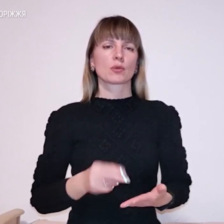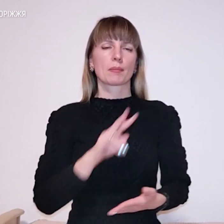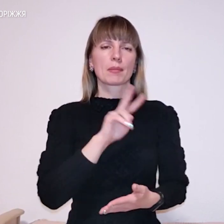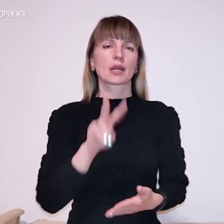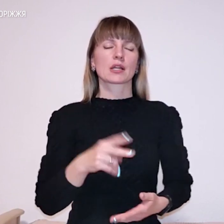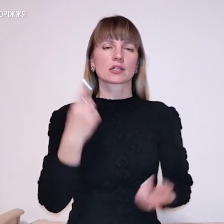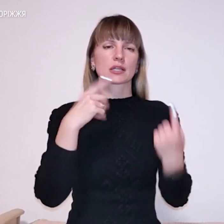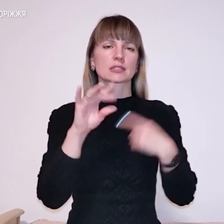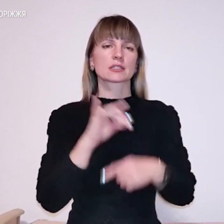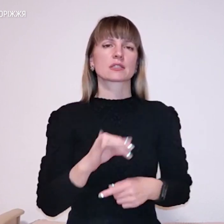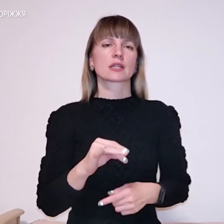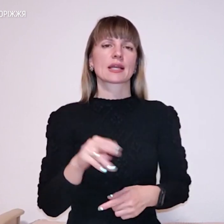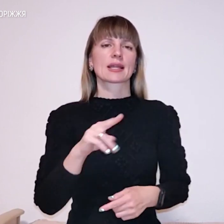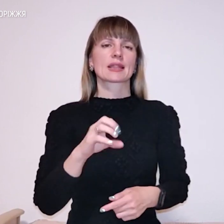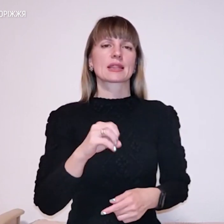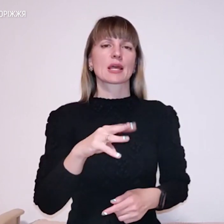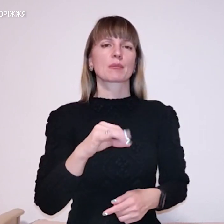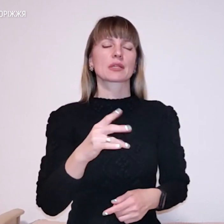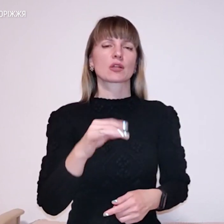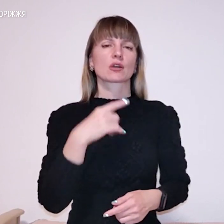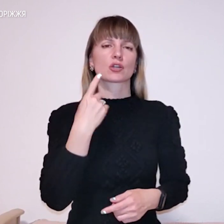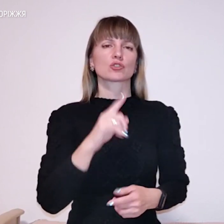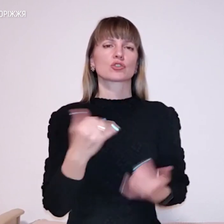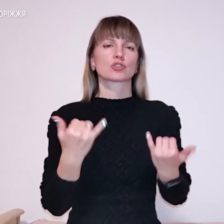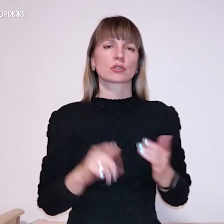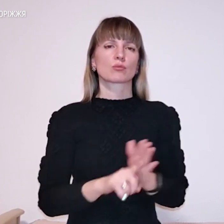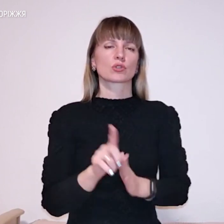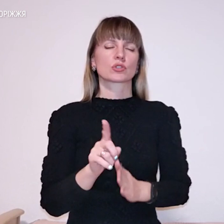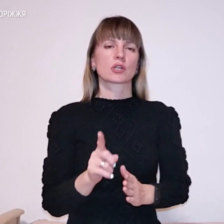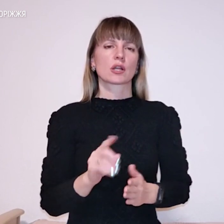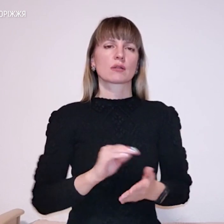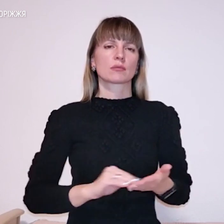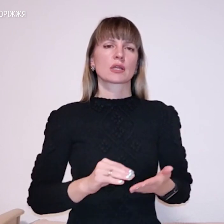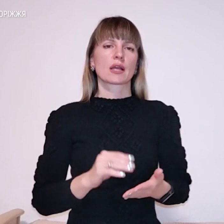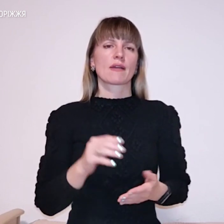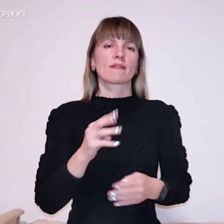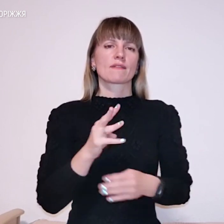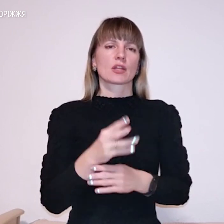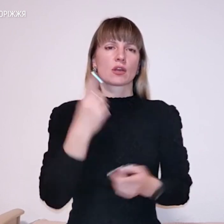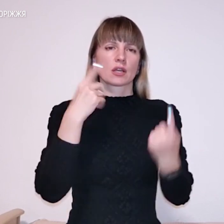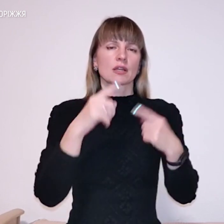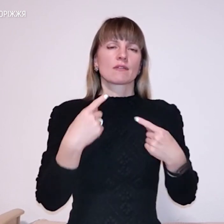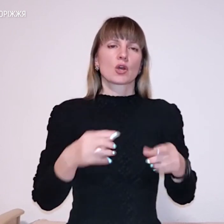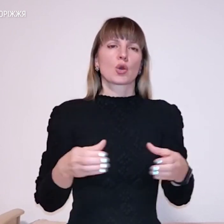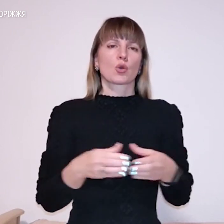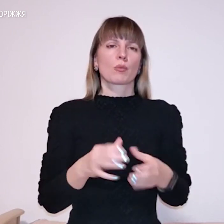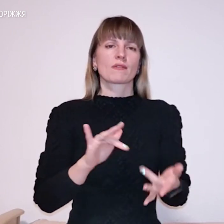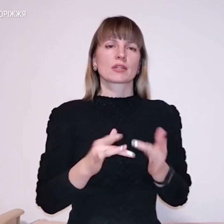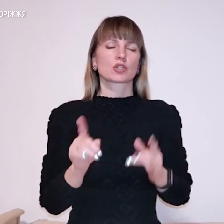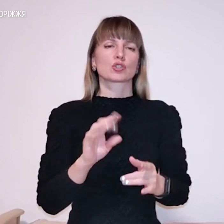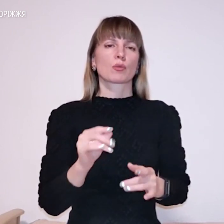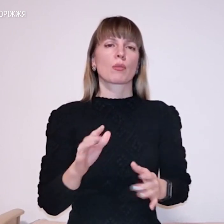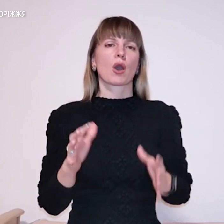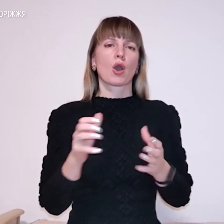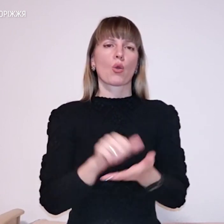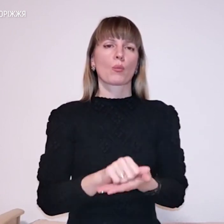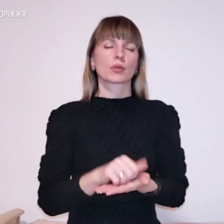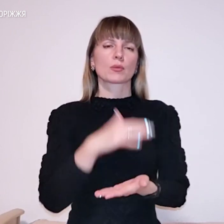казки. Світлана Демиденко каже, що нині почали завантажувати відеоказки і в інші групи в інтернеті, аби охопити якомога більше дітей, не